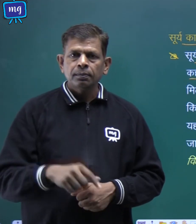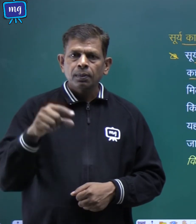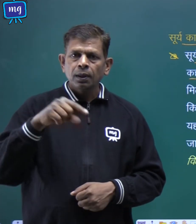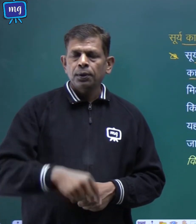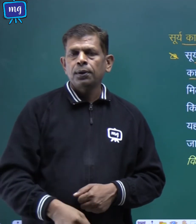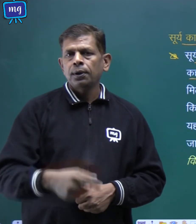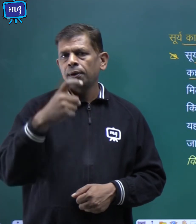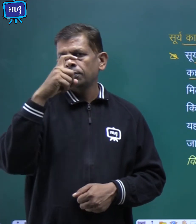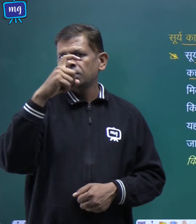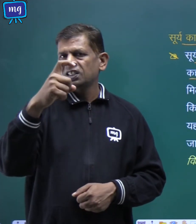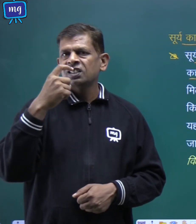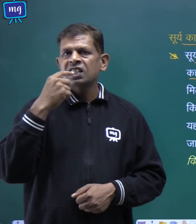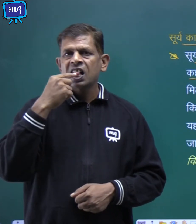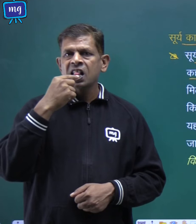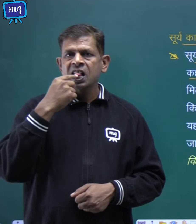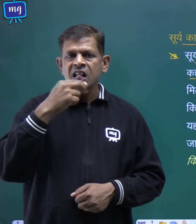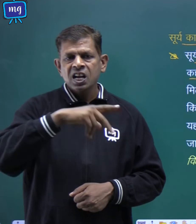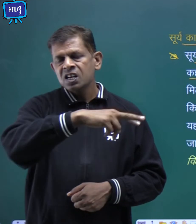यह 7 रंगों से